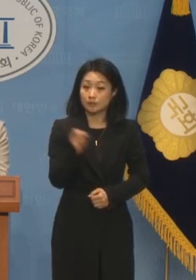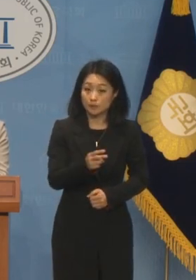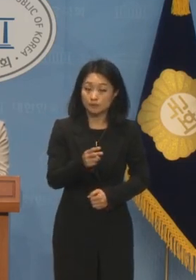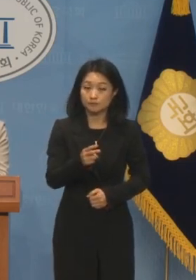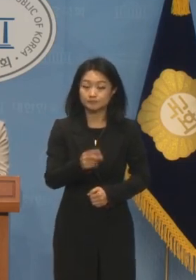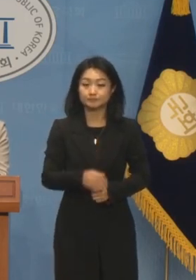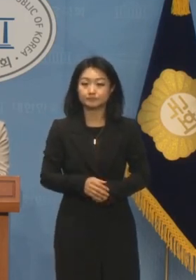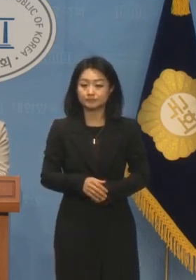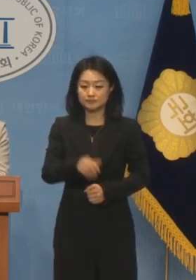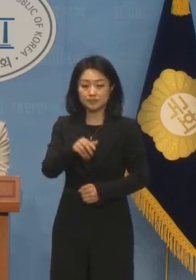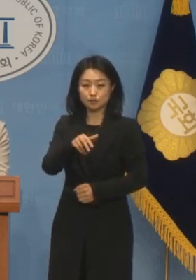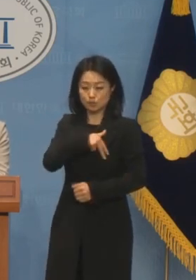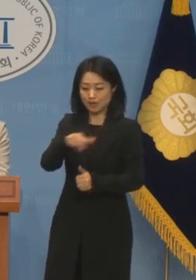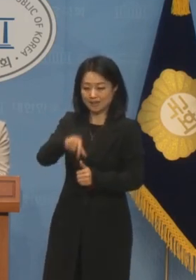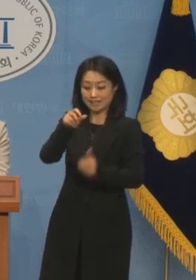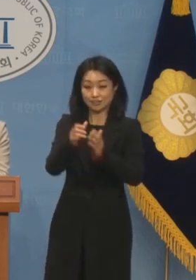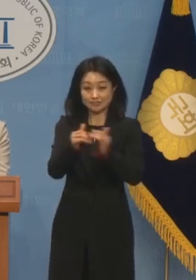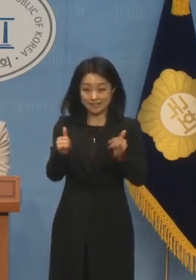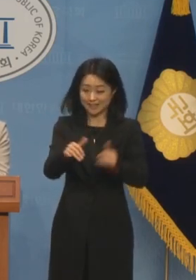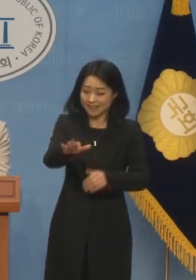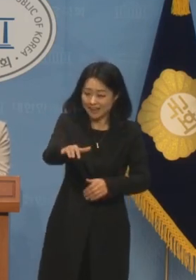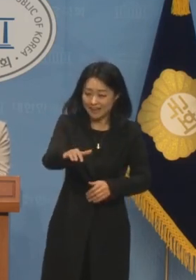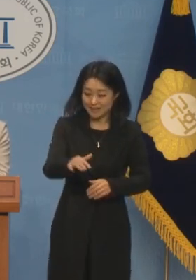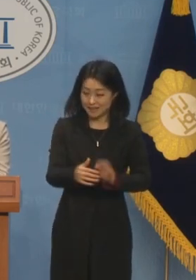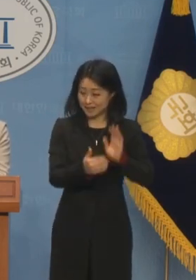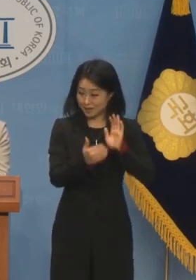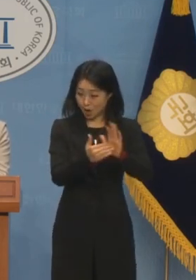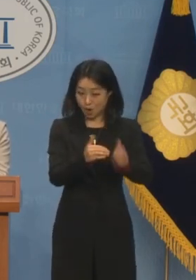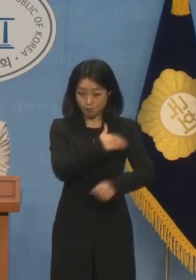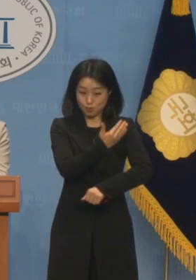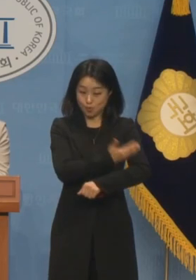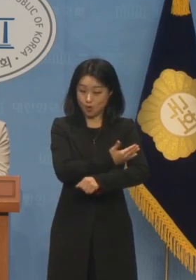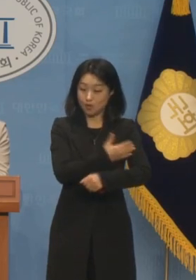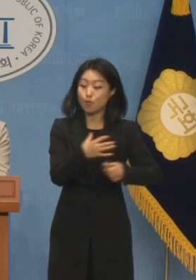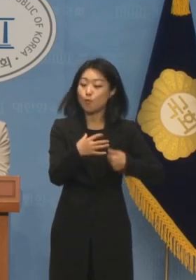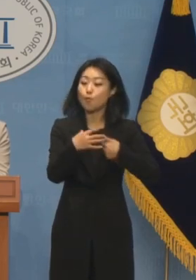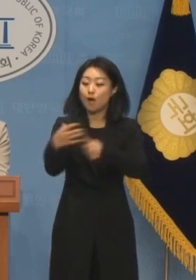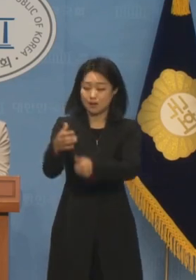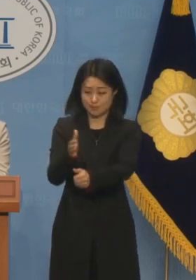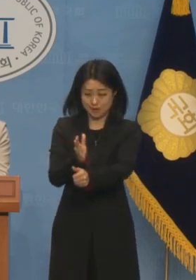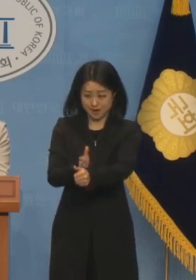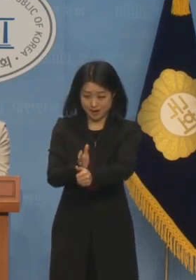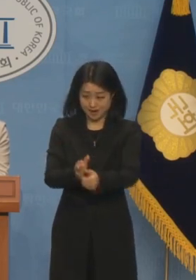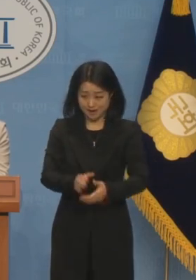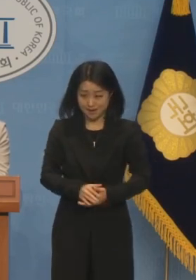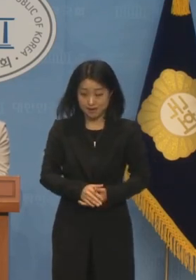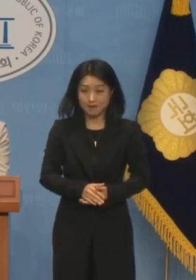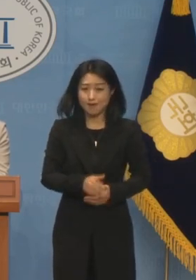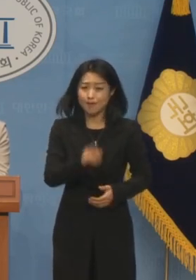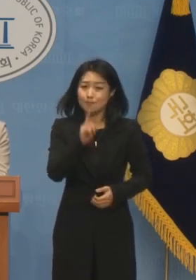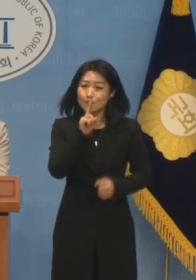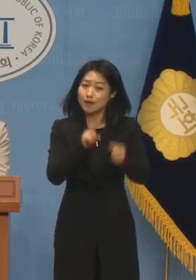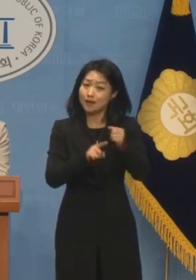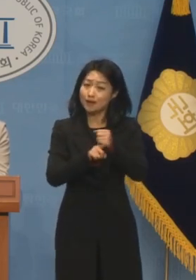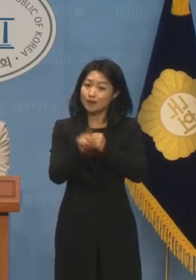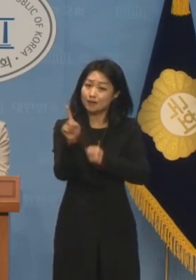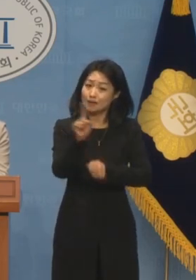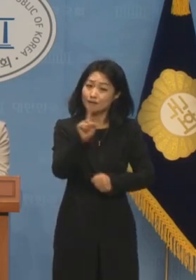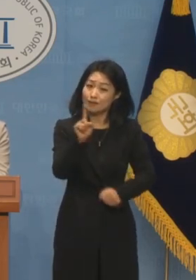나아가서 초선 당선자들에게 거부권을 적극 활용하라고 한 저희가 무엇입니까?